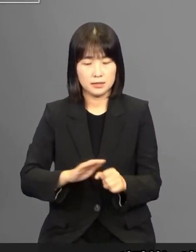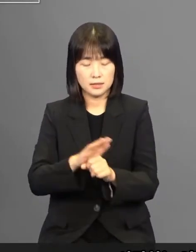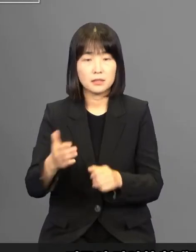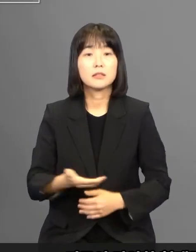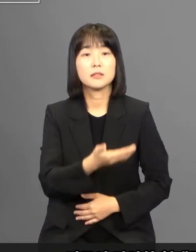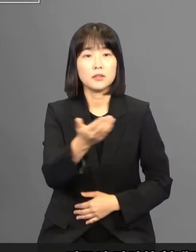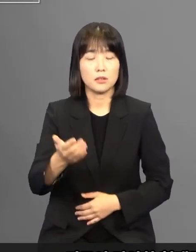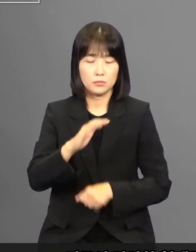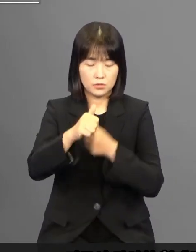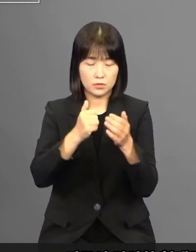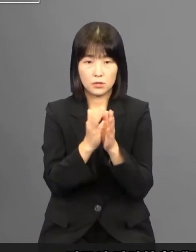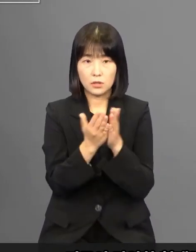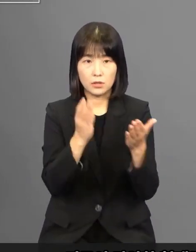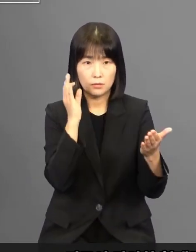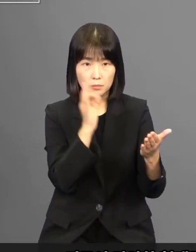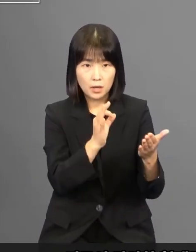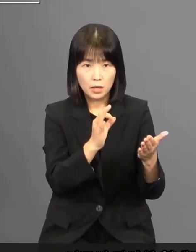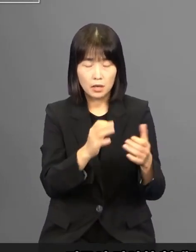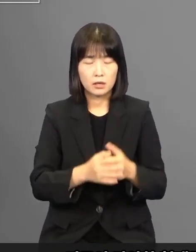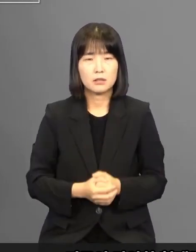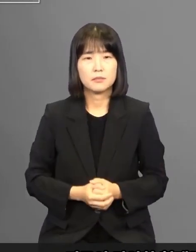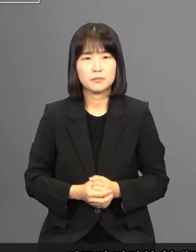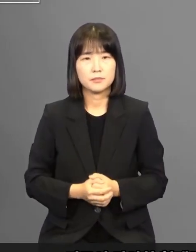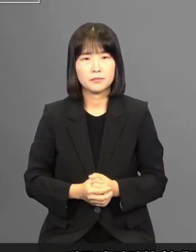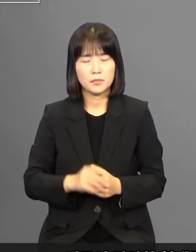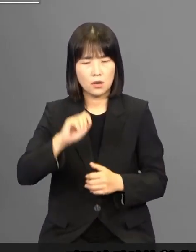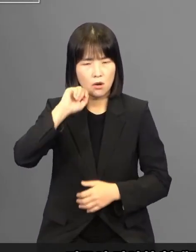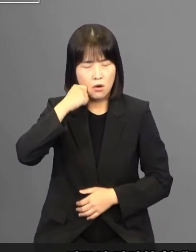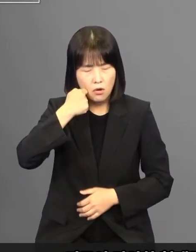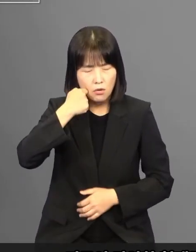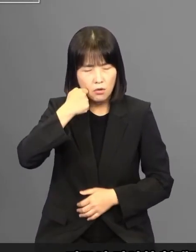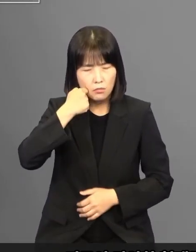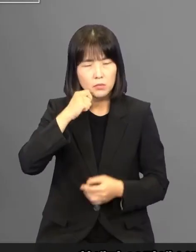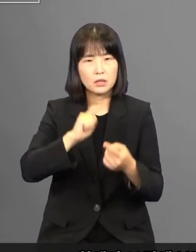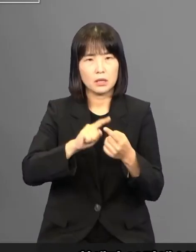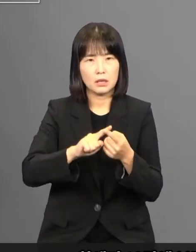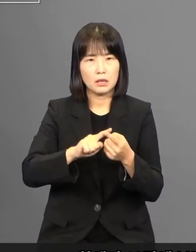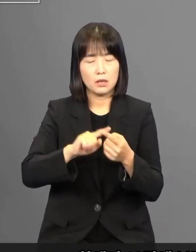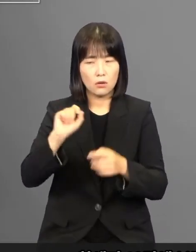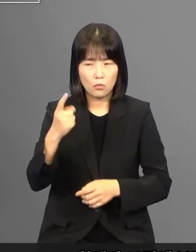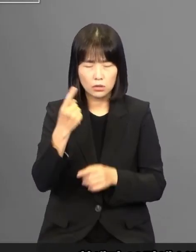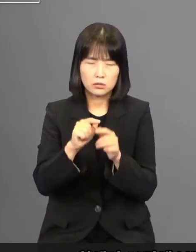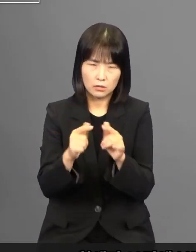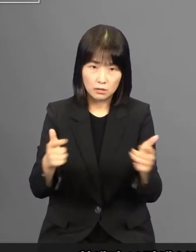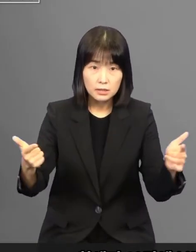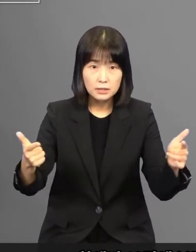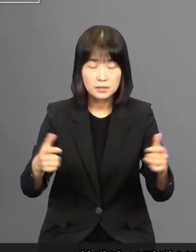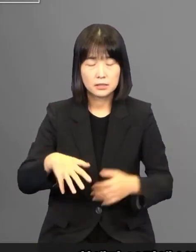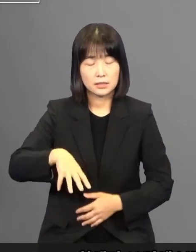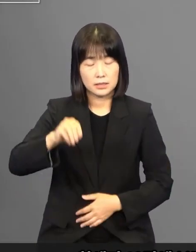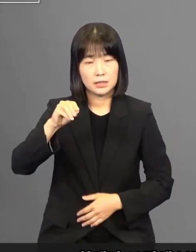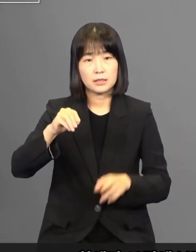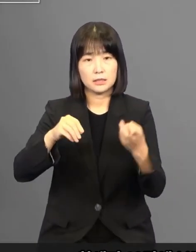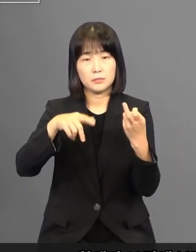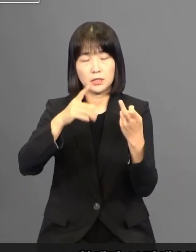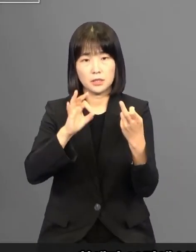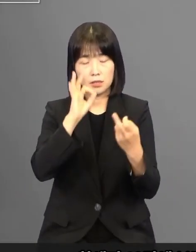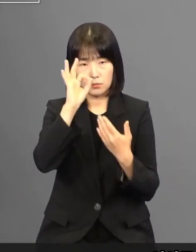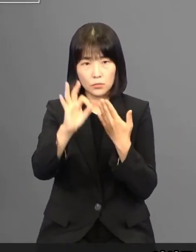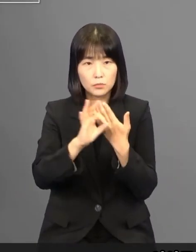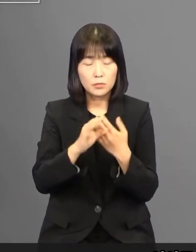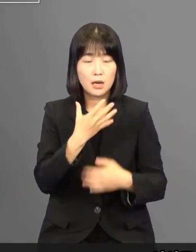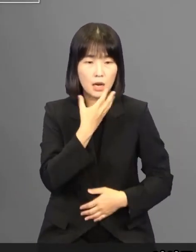보면 기근이 다양한 형태로 등장하고 원인도 다양합니다. 창세기 12장에 보면 아브라함도 흉년을